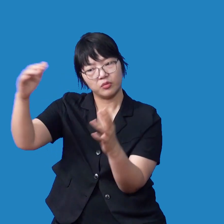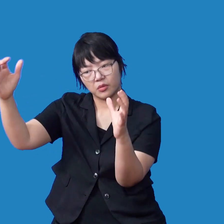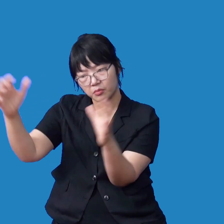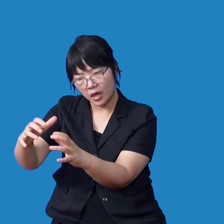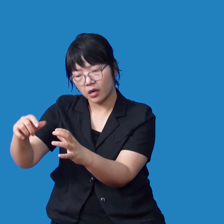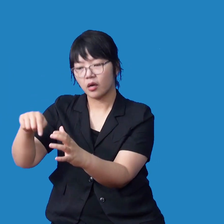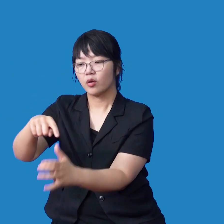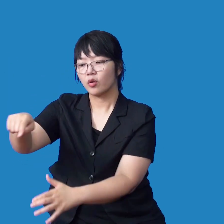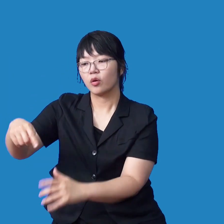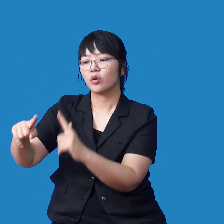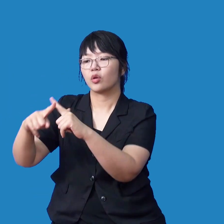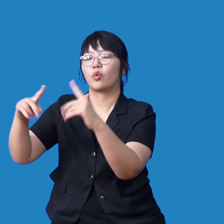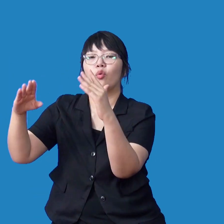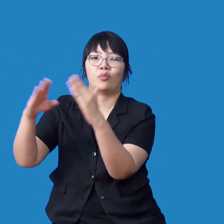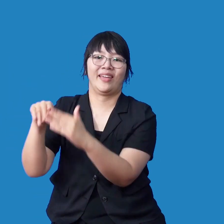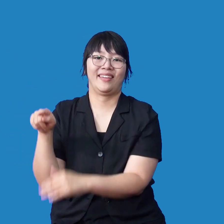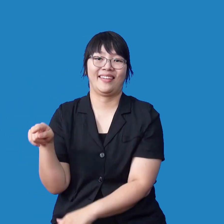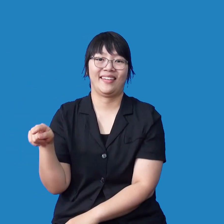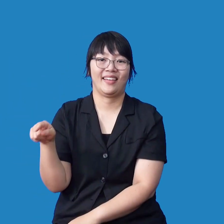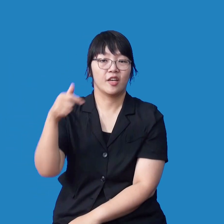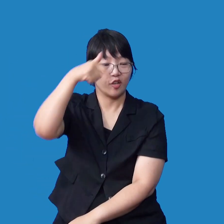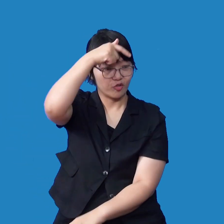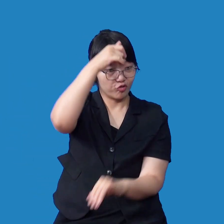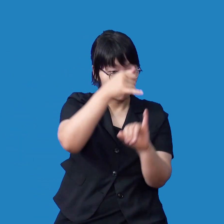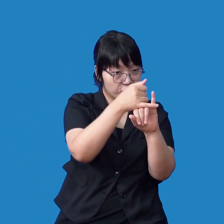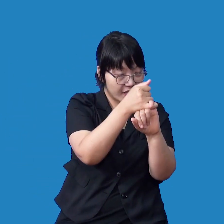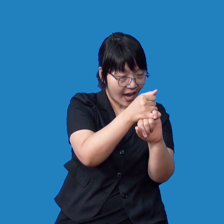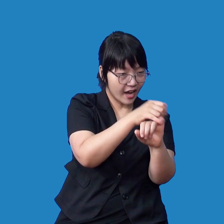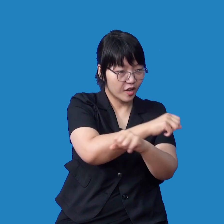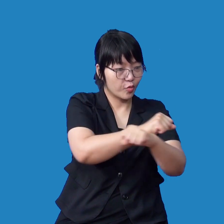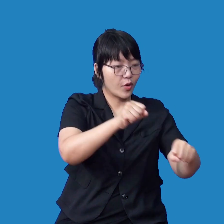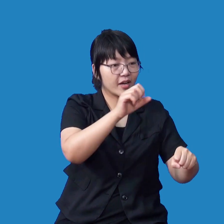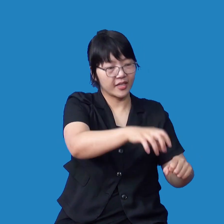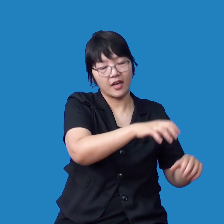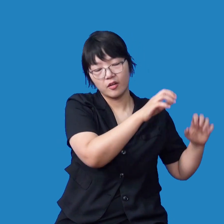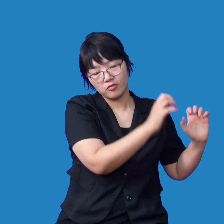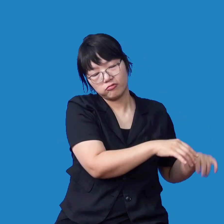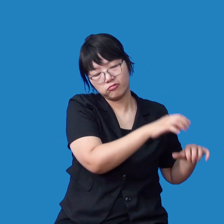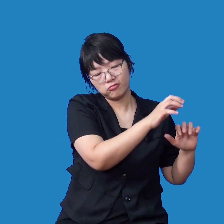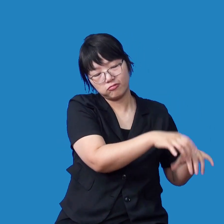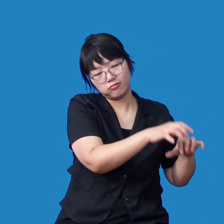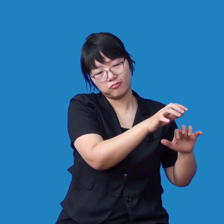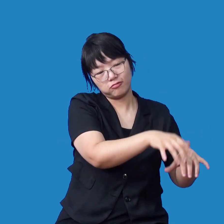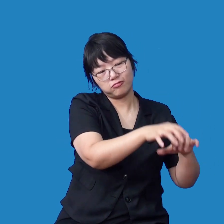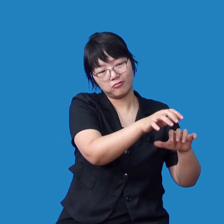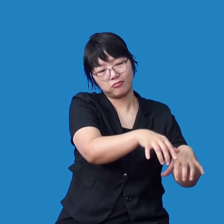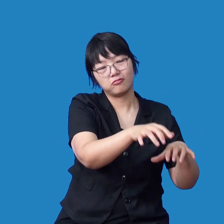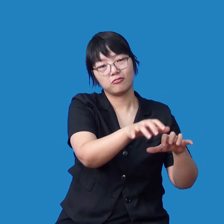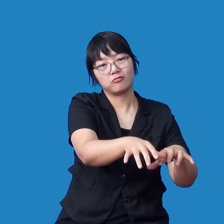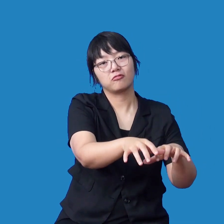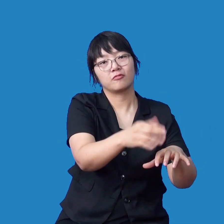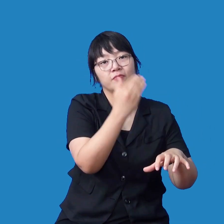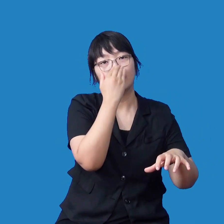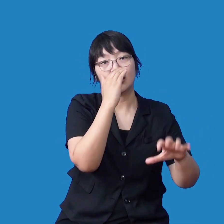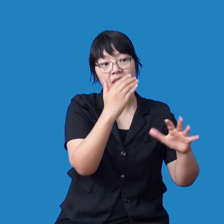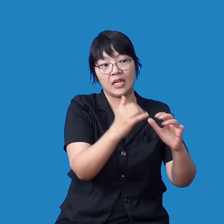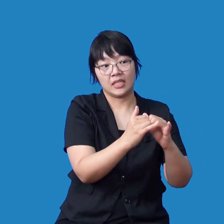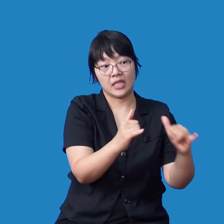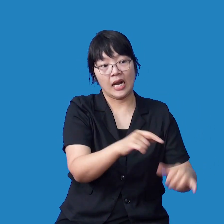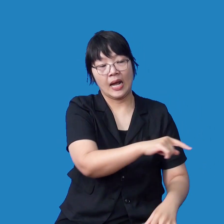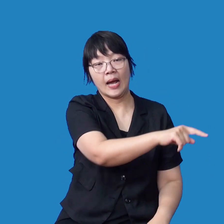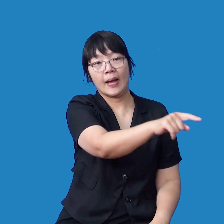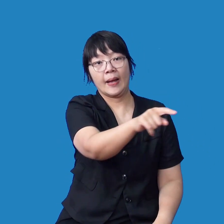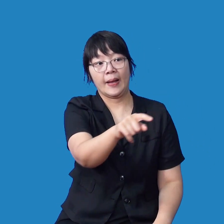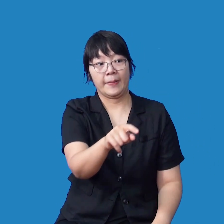자, 그렇다면 구약 성경의 광야를 행진하던 이스라엘 백성들, 그들은